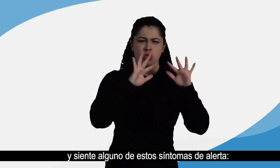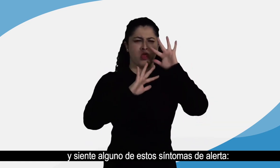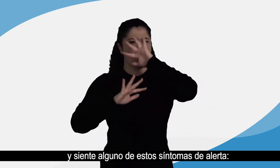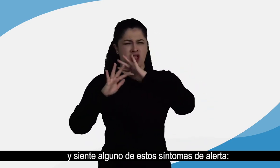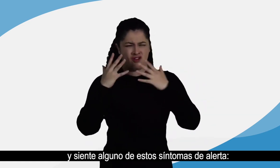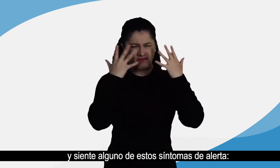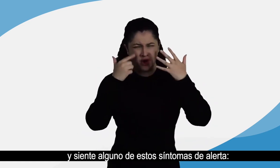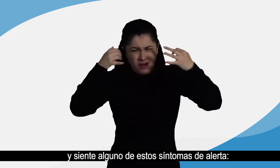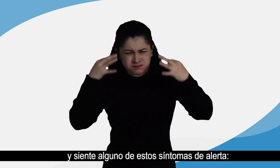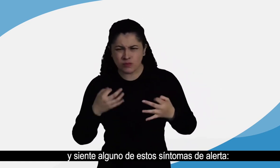alerta 12.